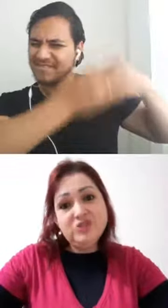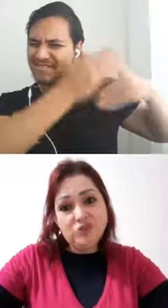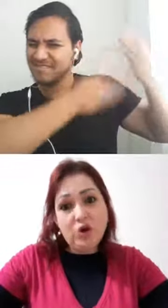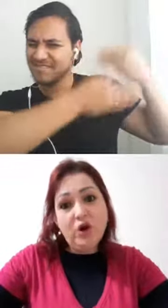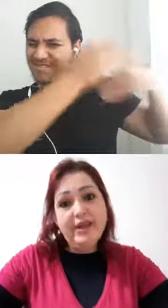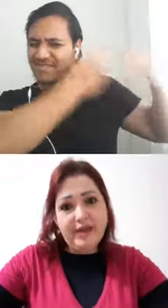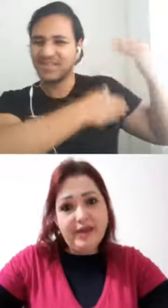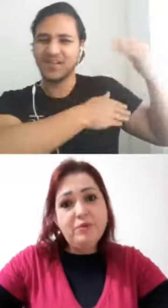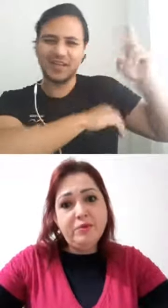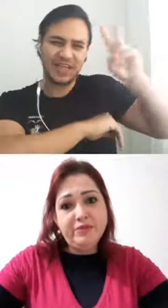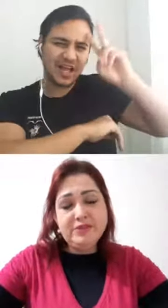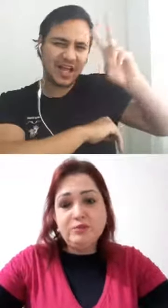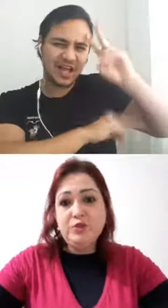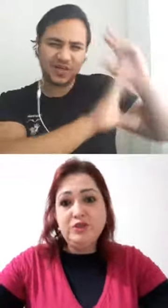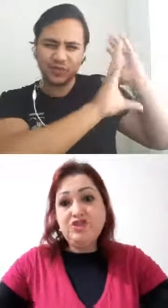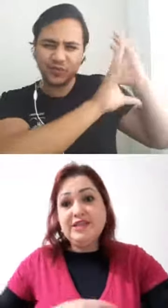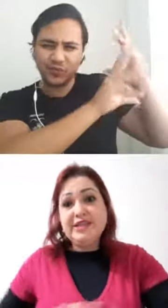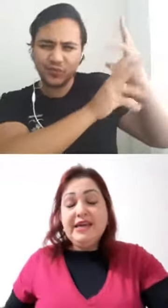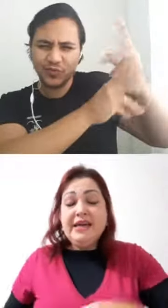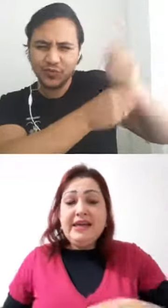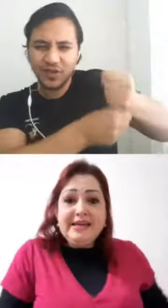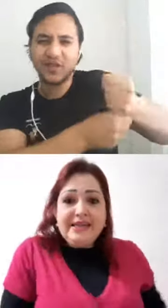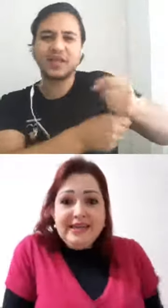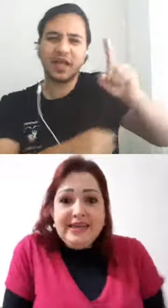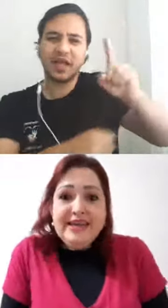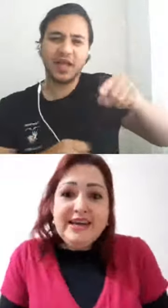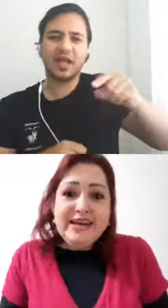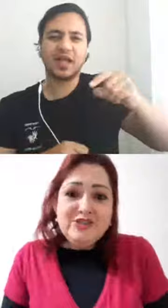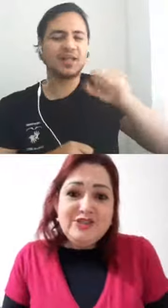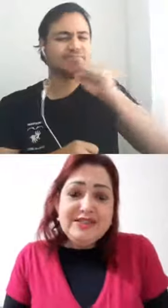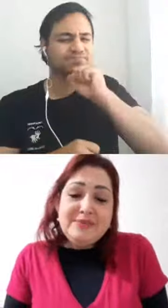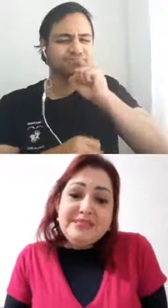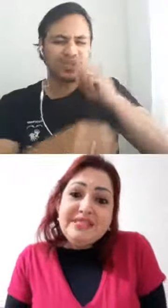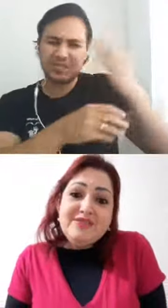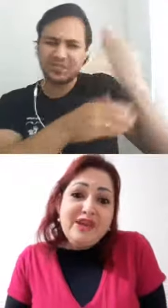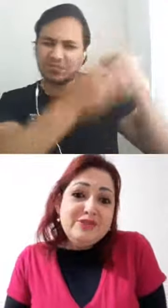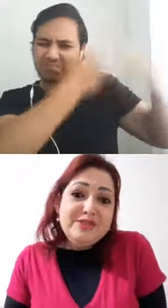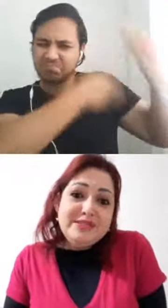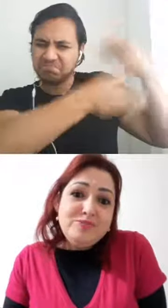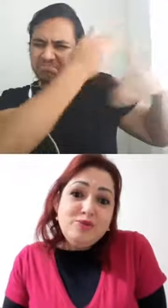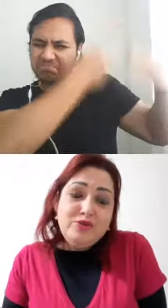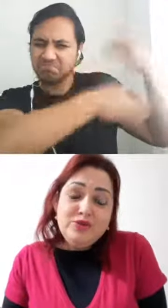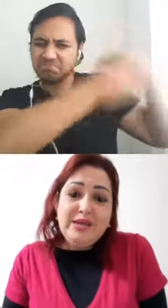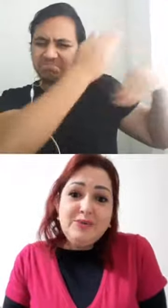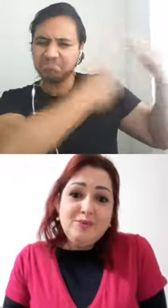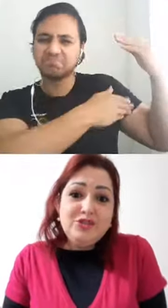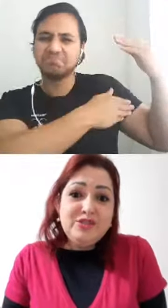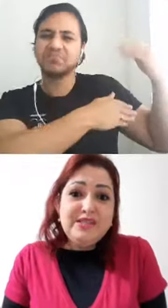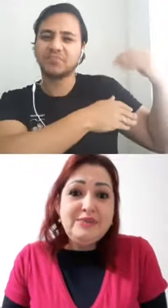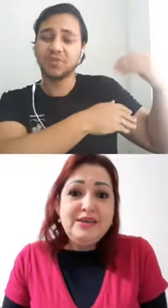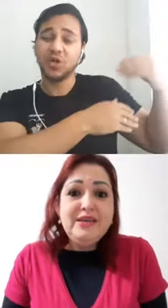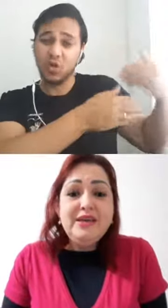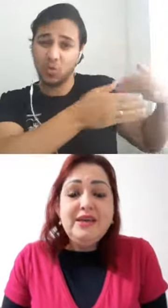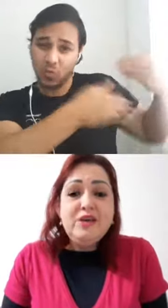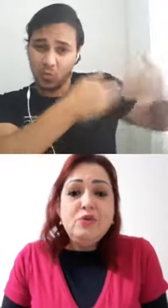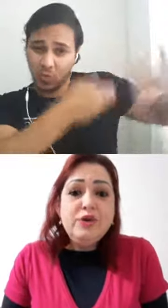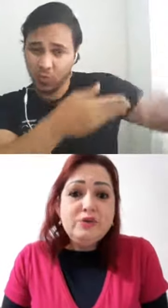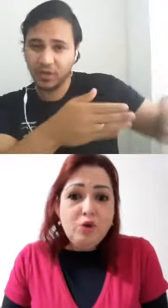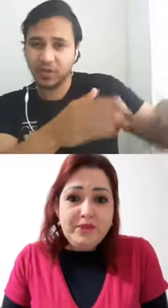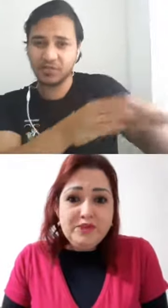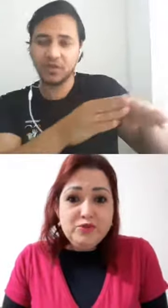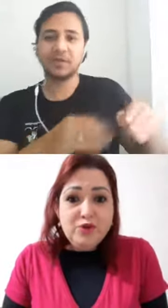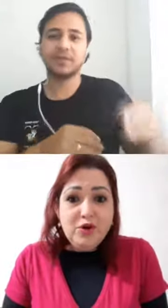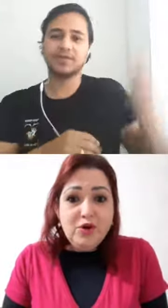Na história, é uma profissão muito antiga. Que a gente sabe assim que veio de muito tempo. A gente sabe que